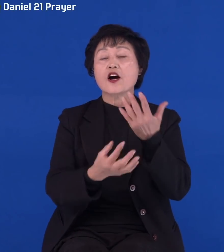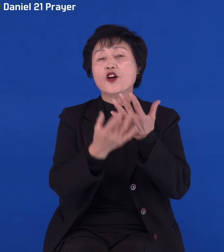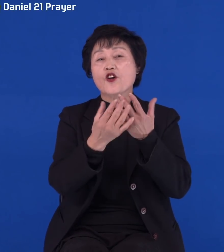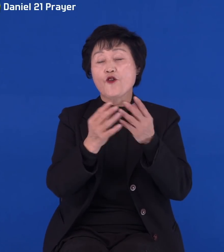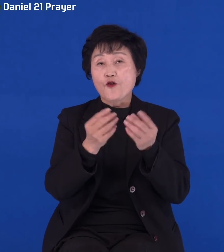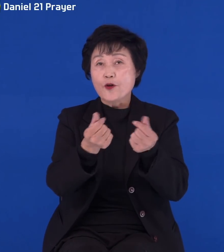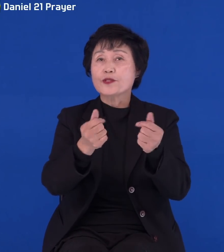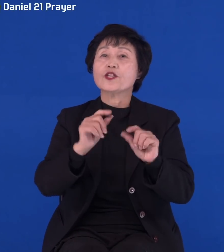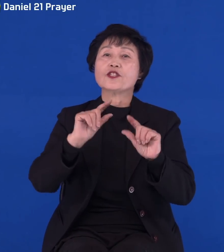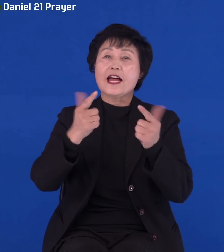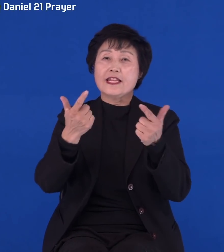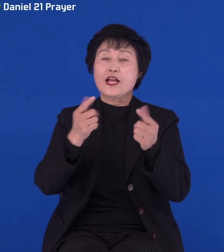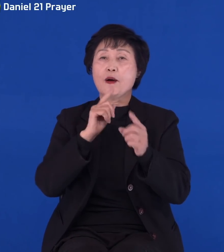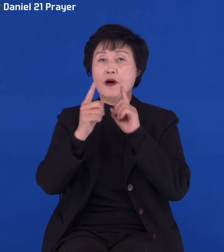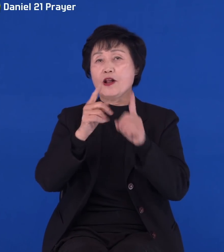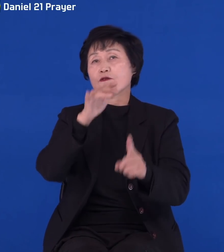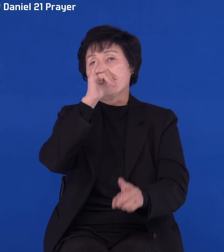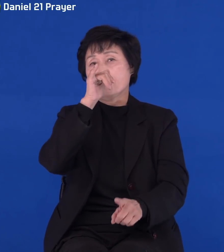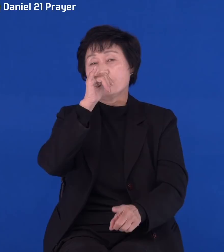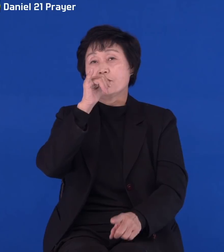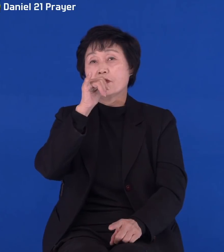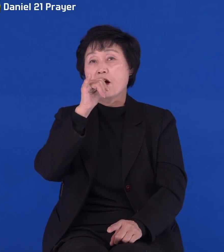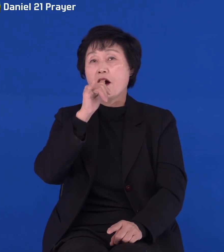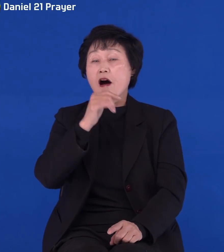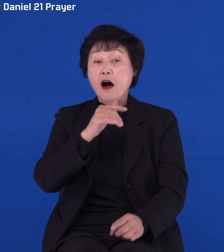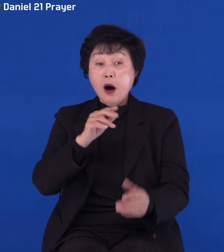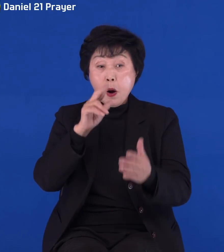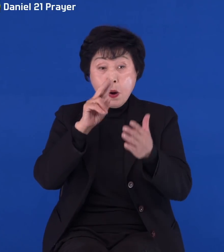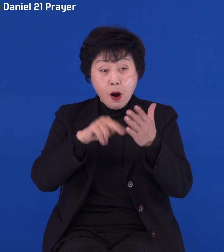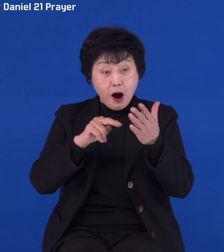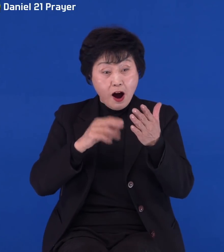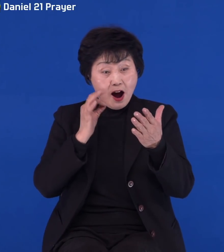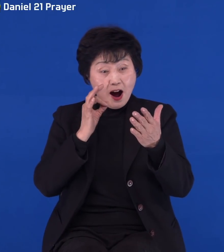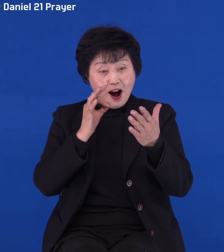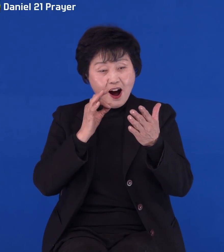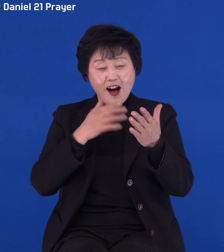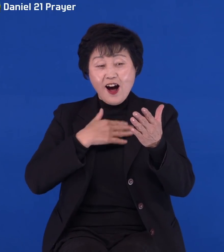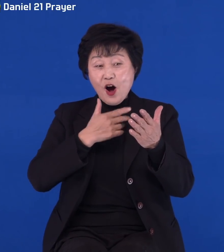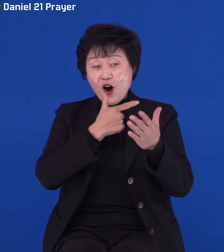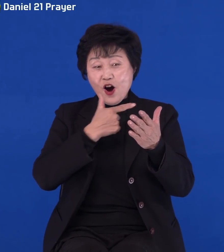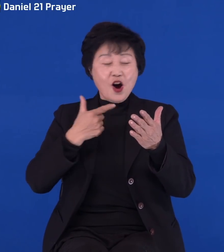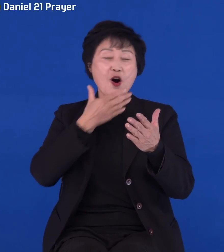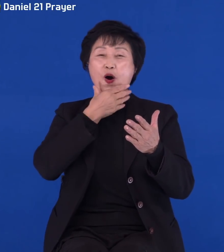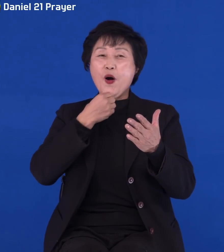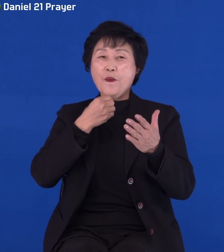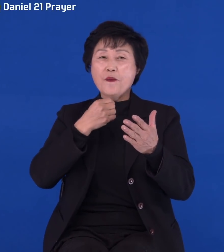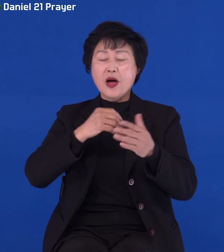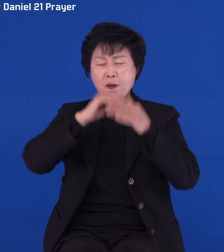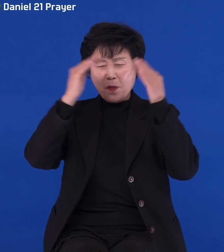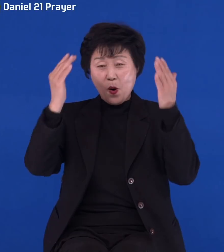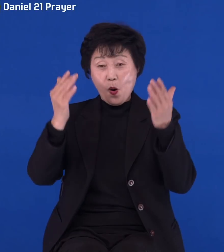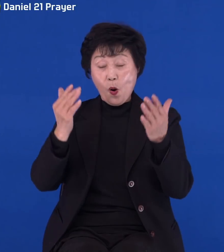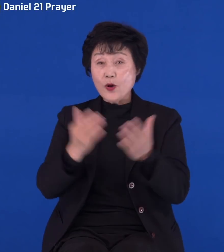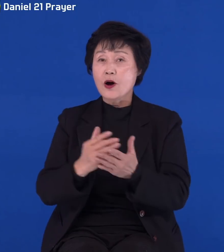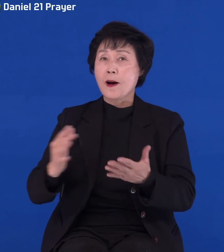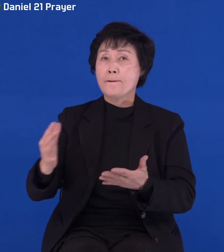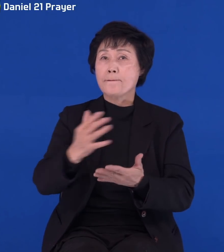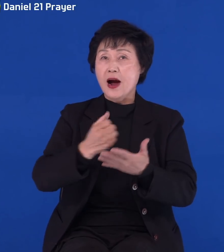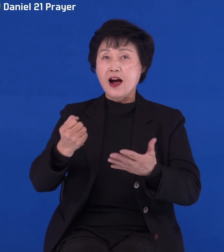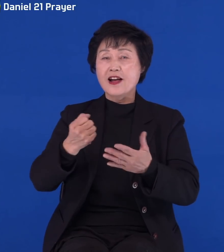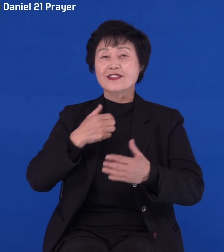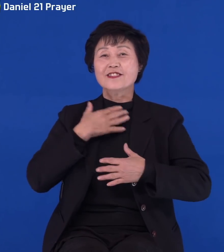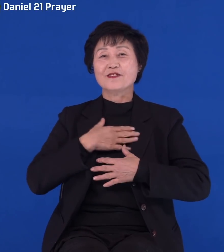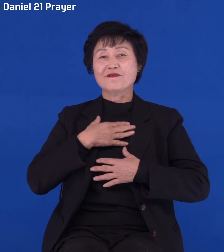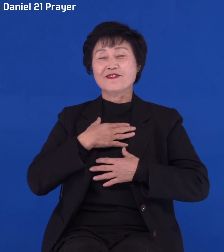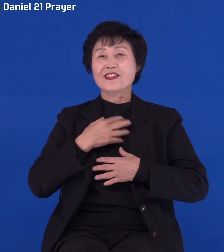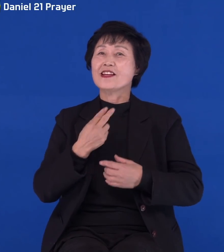이 말씀이 실제가 되니까 행복해서 미치겠더라고요. 모든 것을 다 가진 기분이더라고요. 살아계신 하나님이 나와